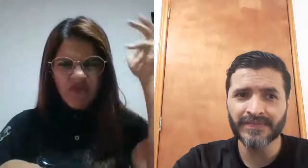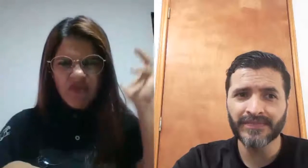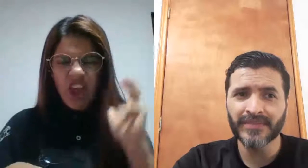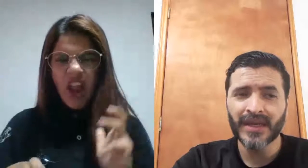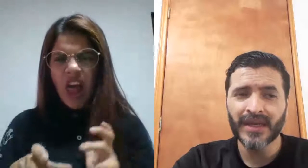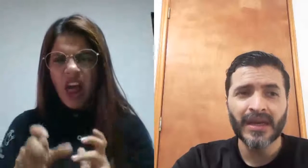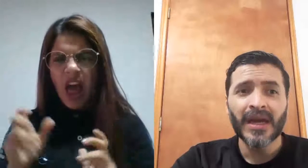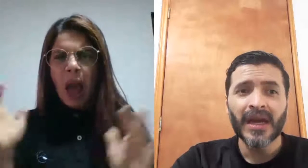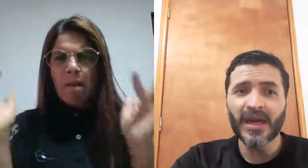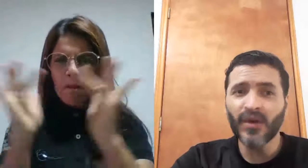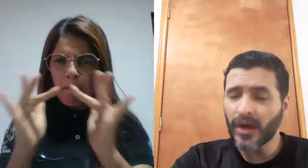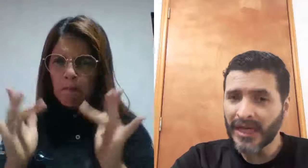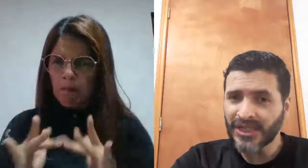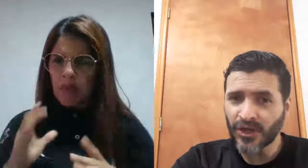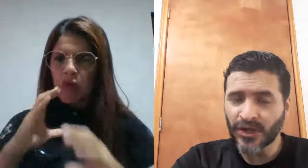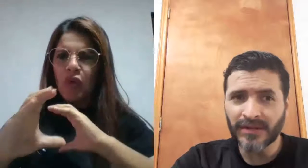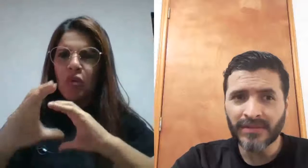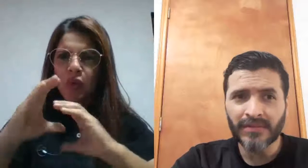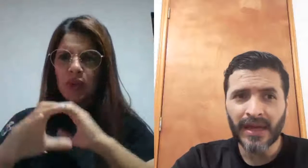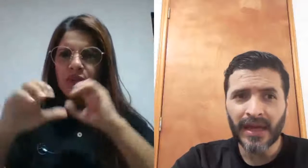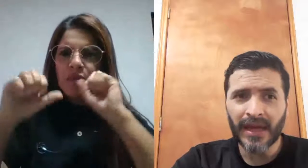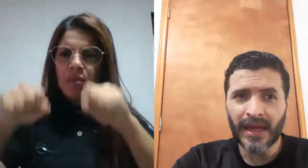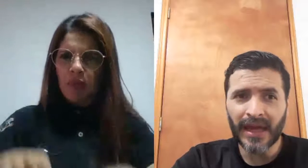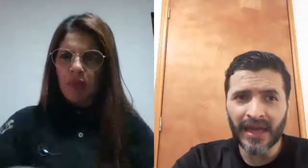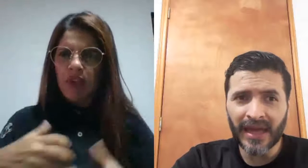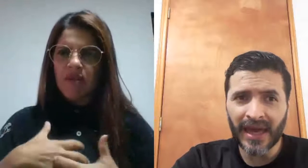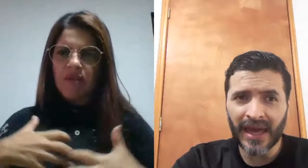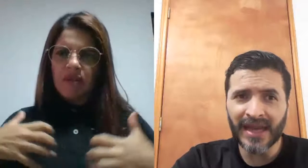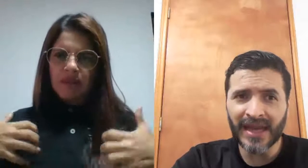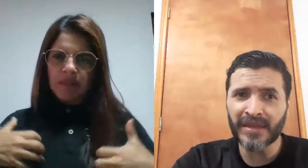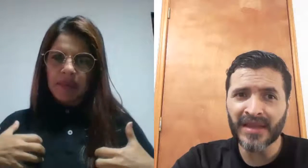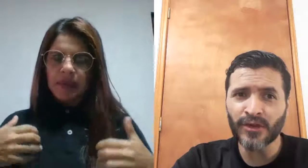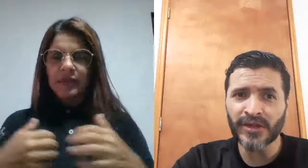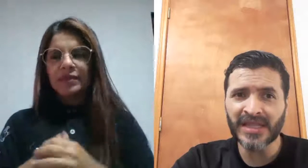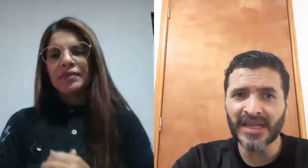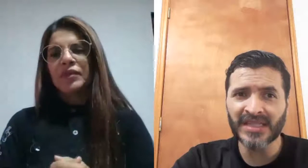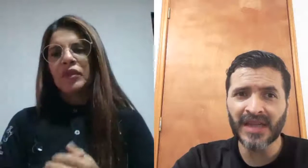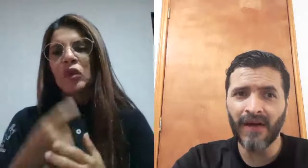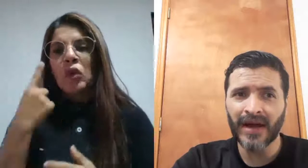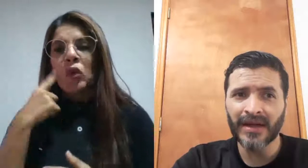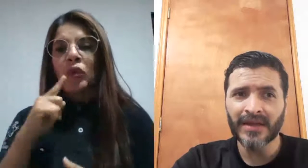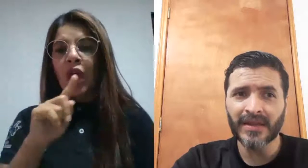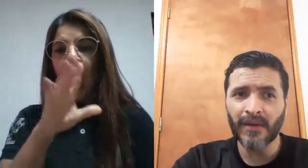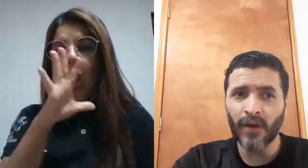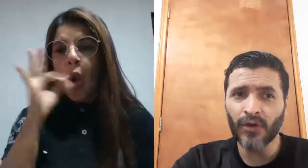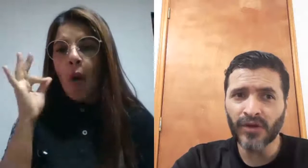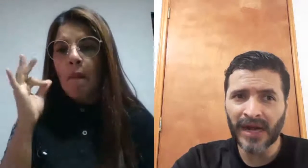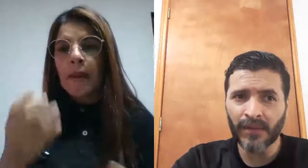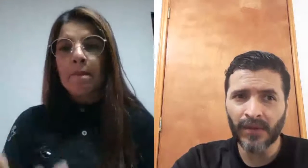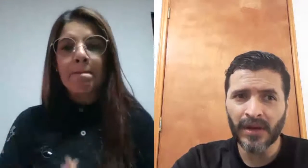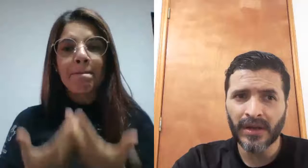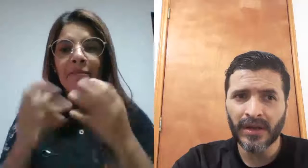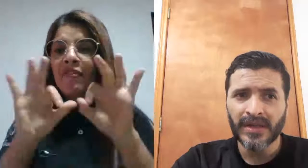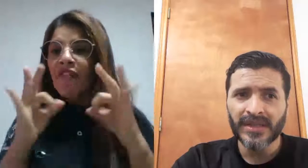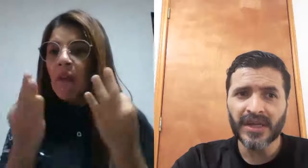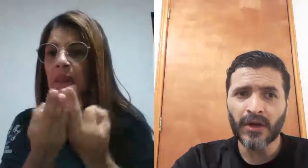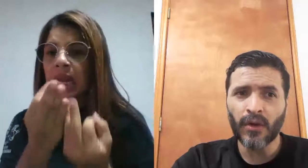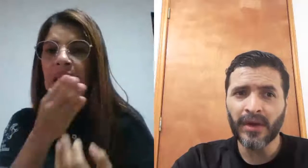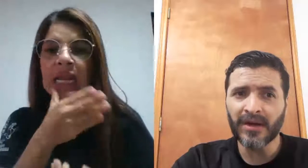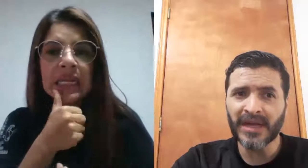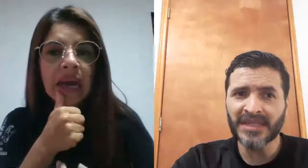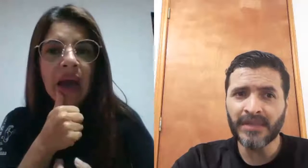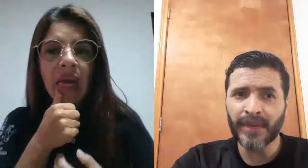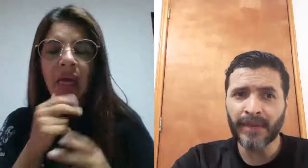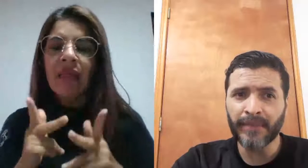con ellas. En una ocasión en que el ermitaño descansaba debajo de un árbol,